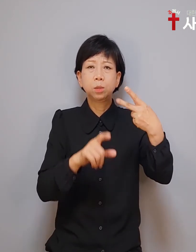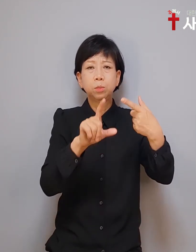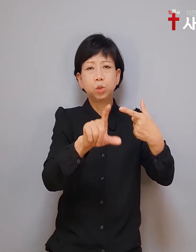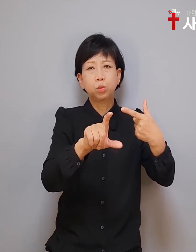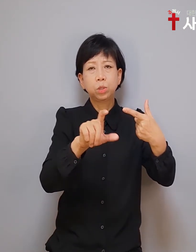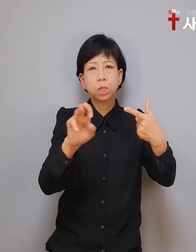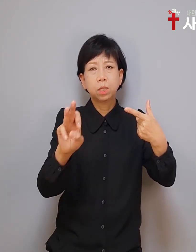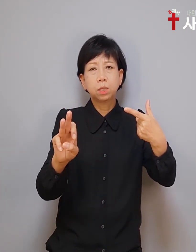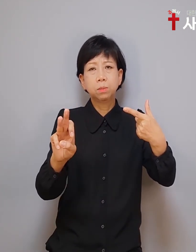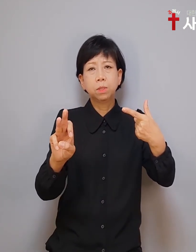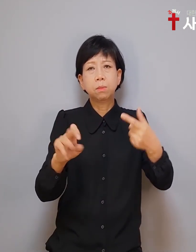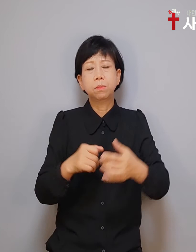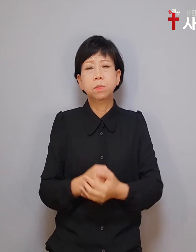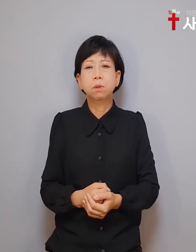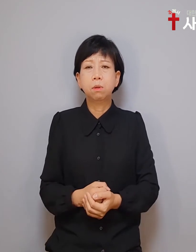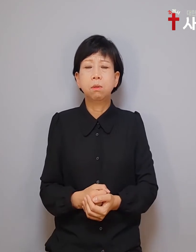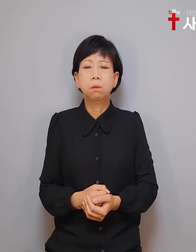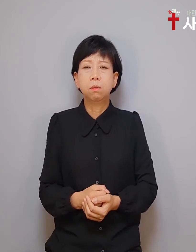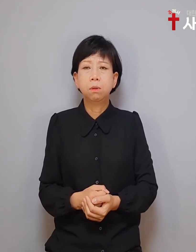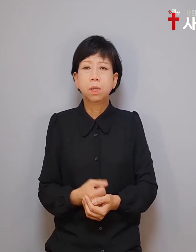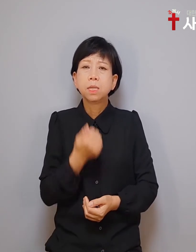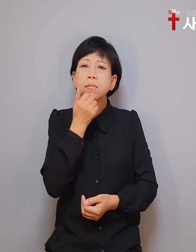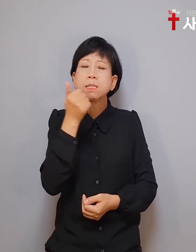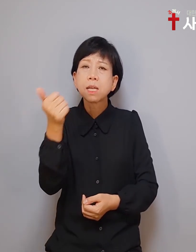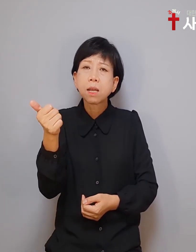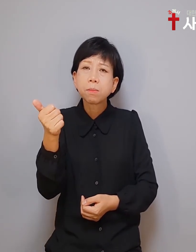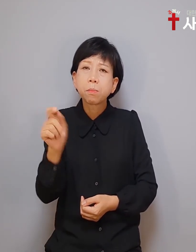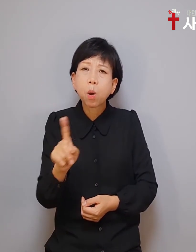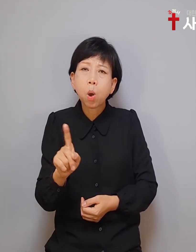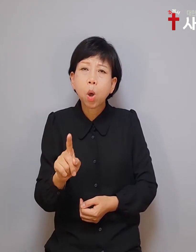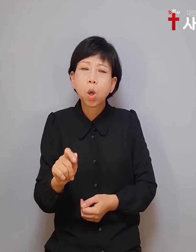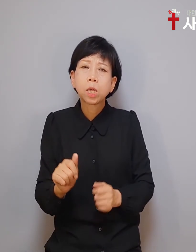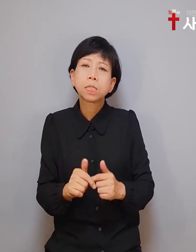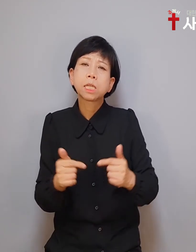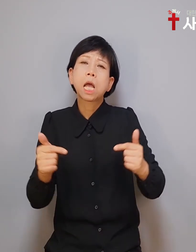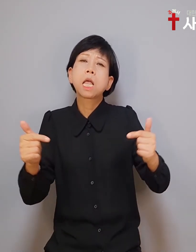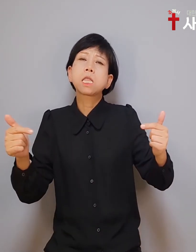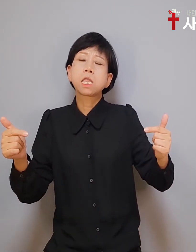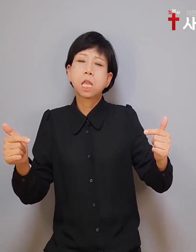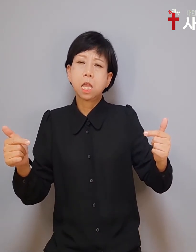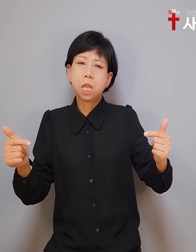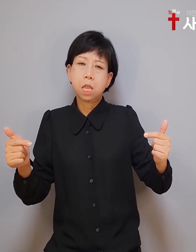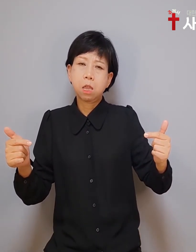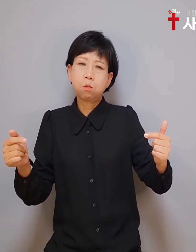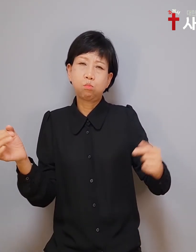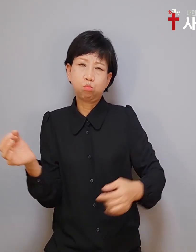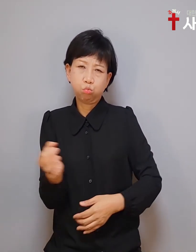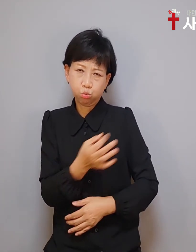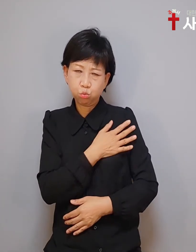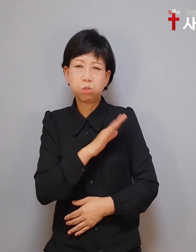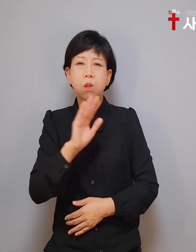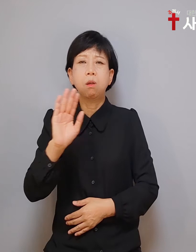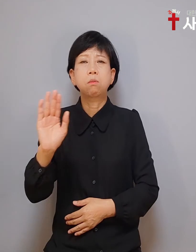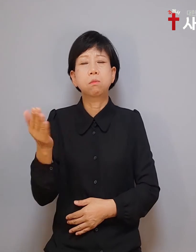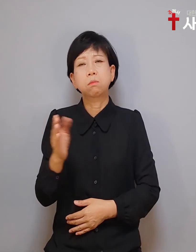13절이죠. 이삭이, 그 사람이 창대하고 왕성하여 마침내 거부가 되어.